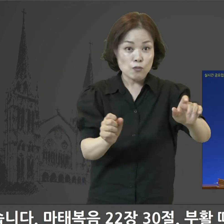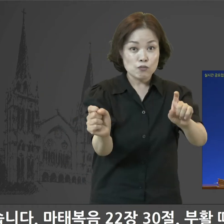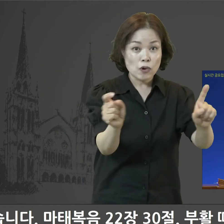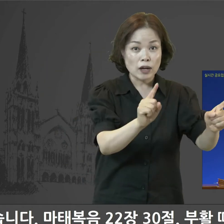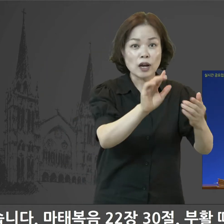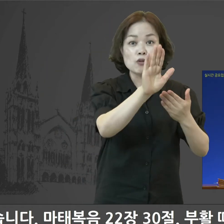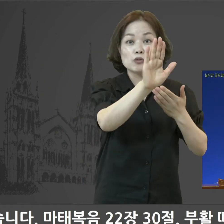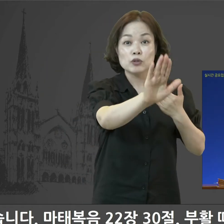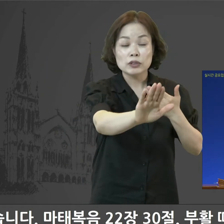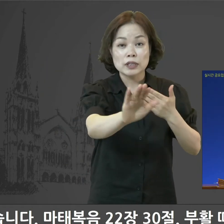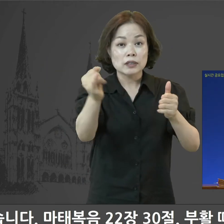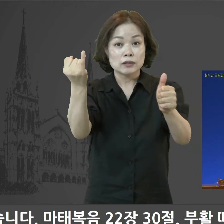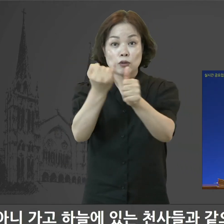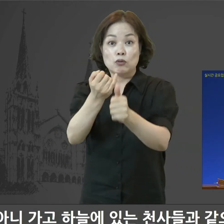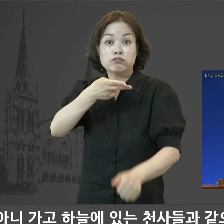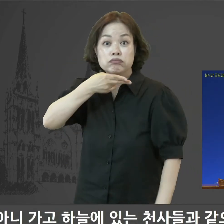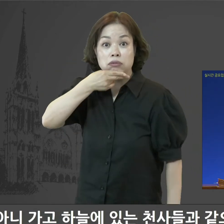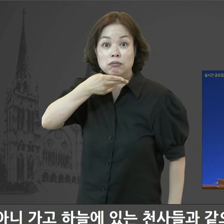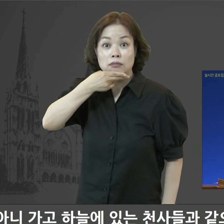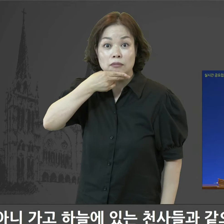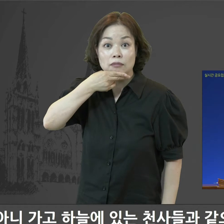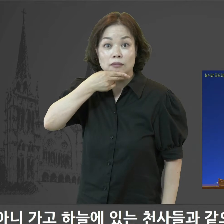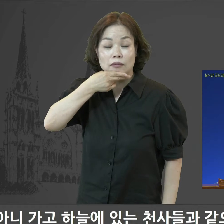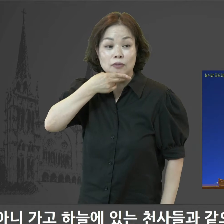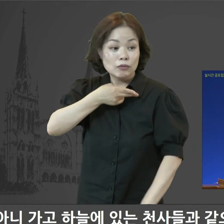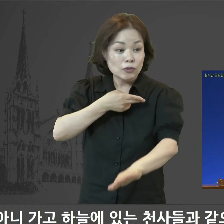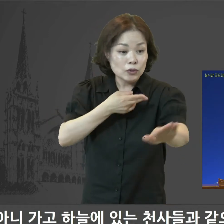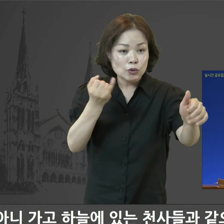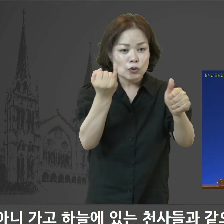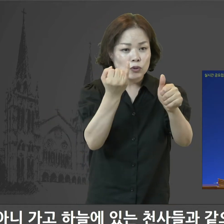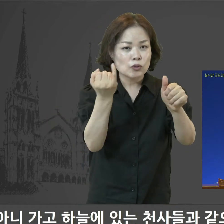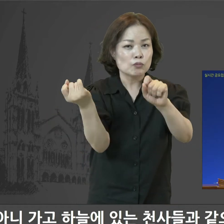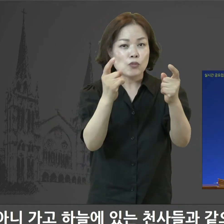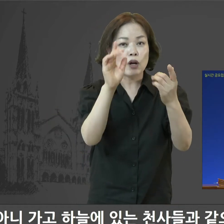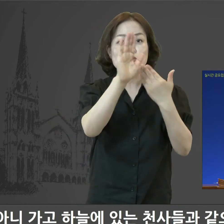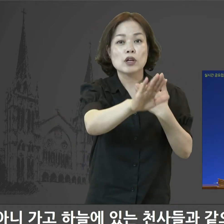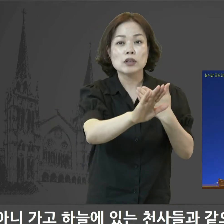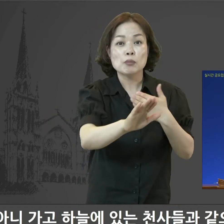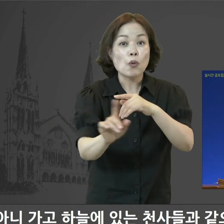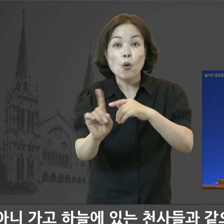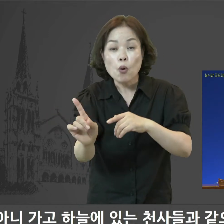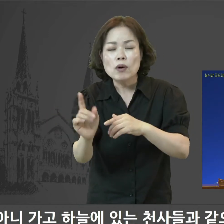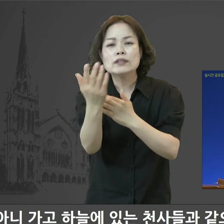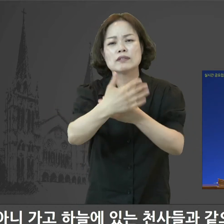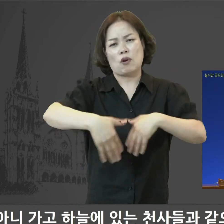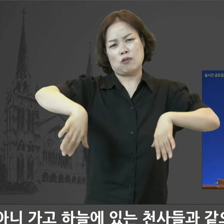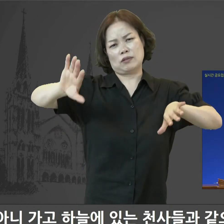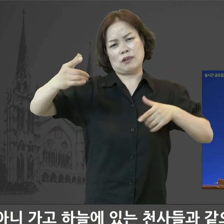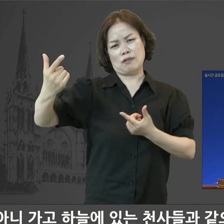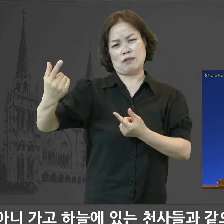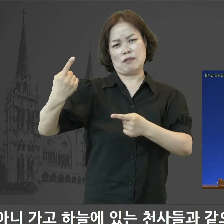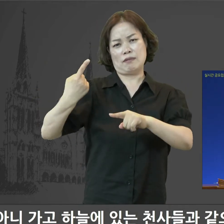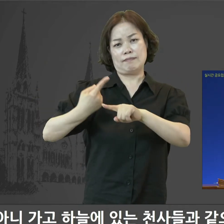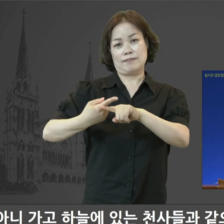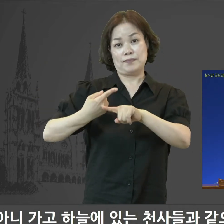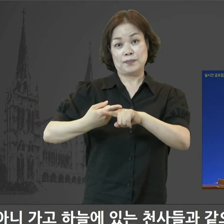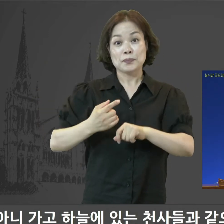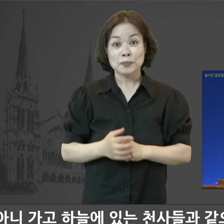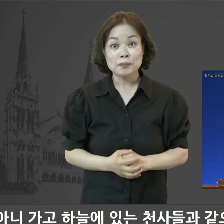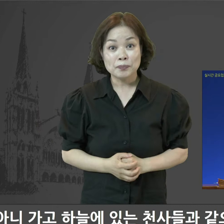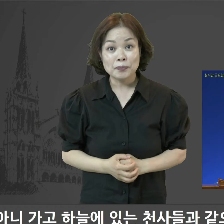되면 시집장가 안 간다는 겁니다. 그리고 우리가 뭐랑 비슷해져요? 천사랑 비슷해진다는 것이죠.